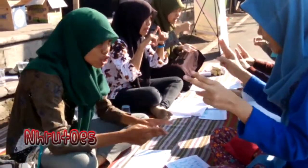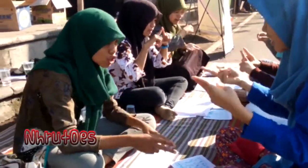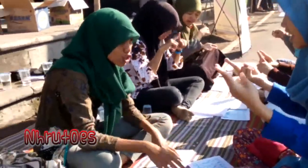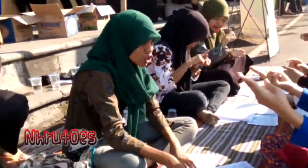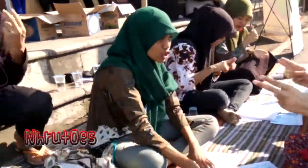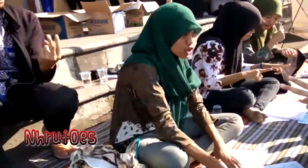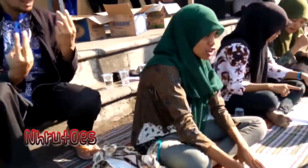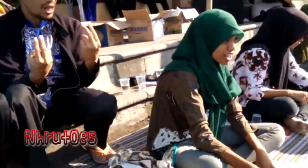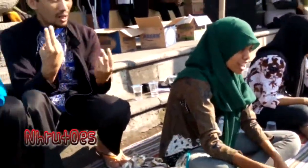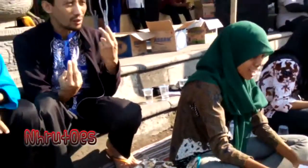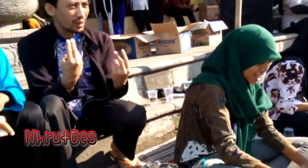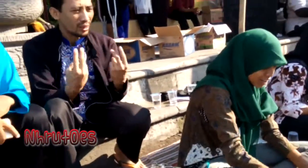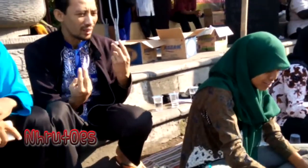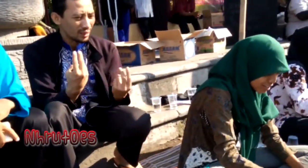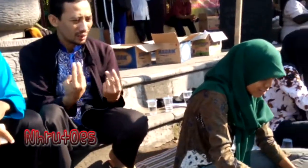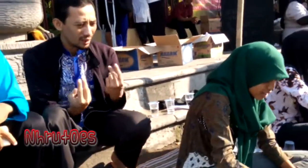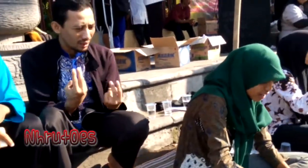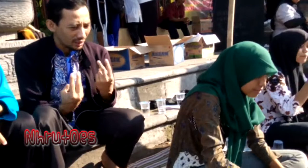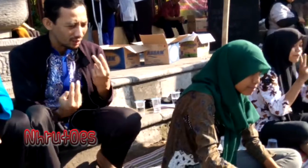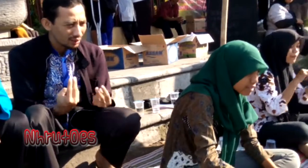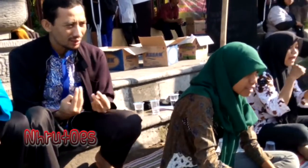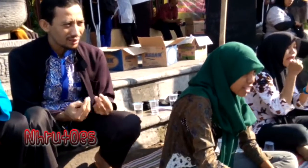kita enggak langsung tutup dulu ya. Masih ada waktu mungkin dari